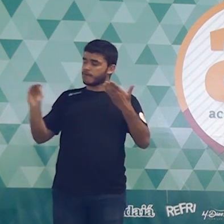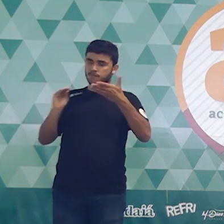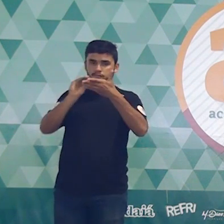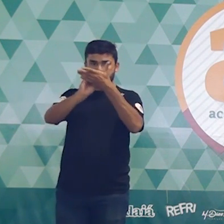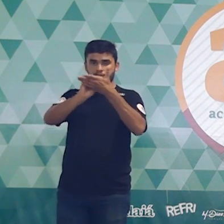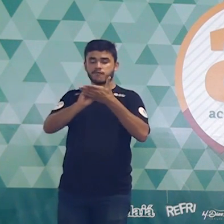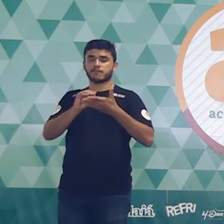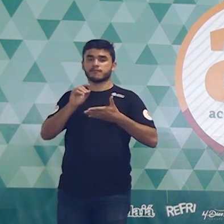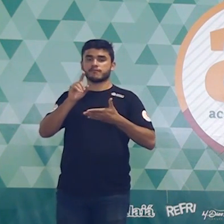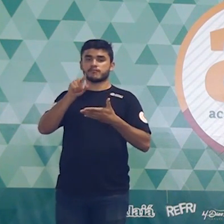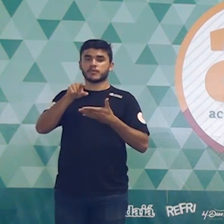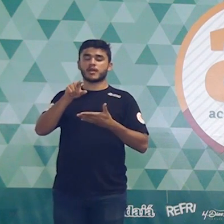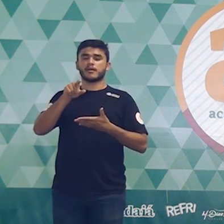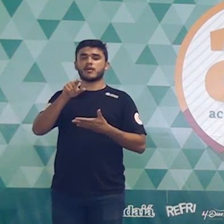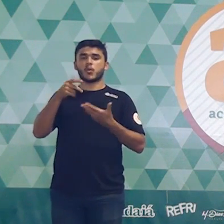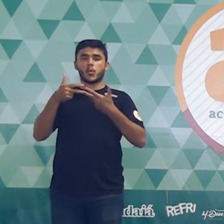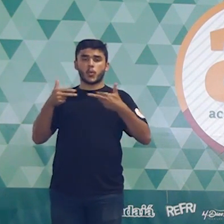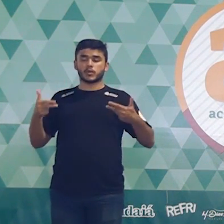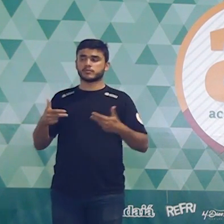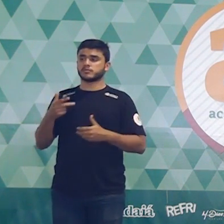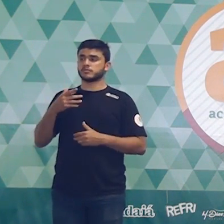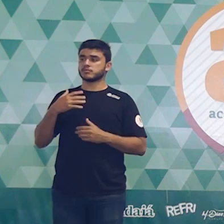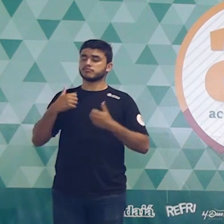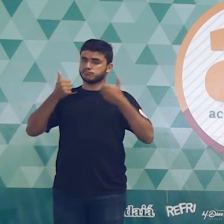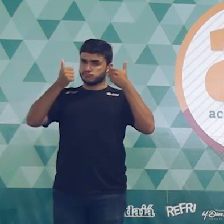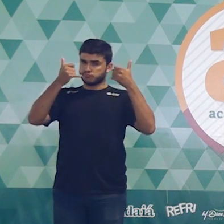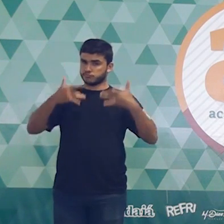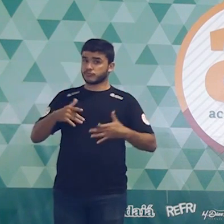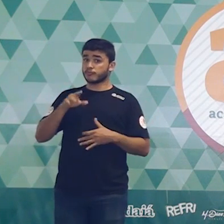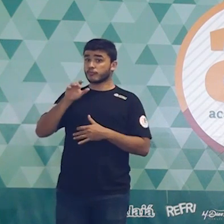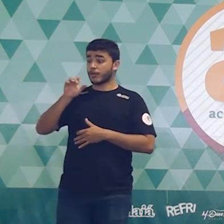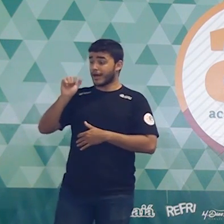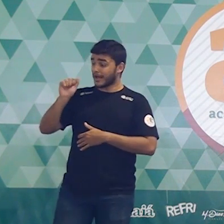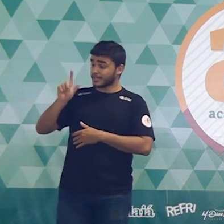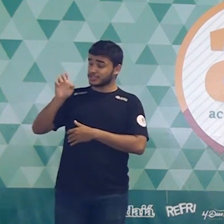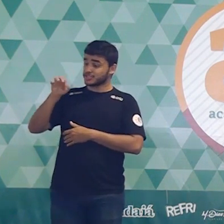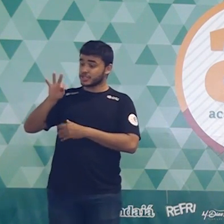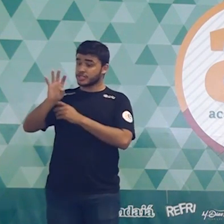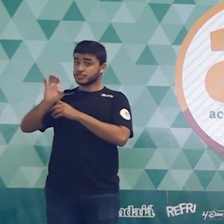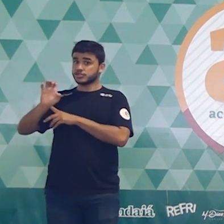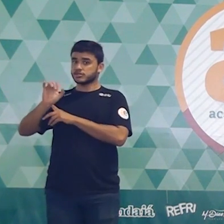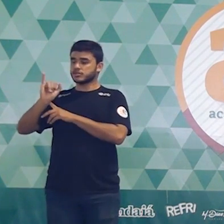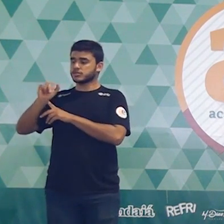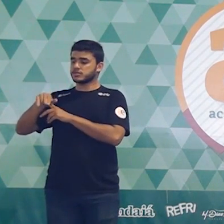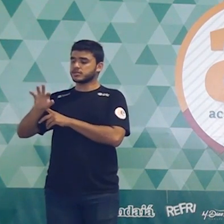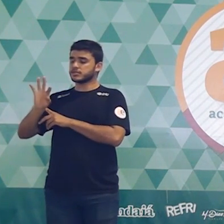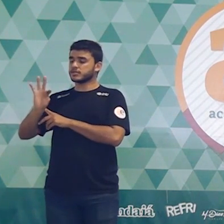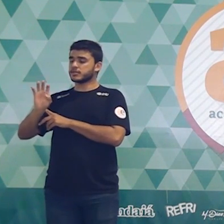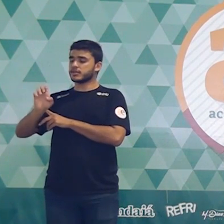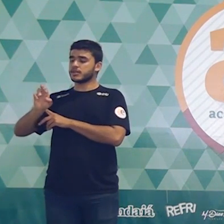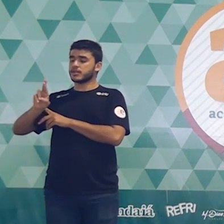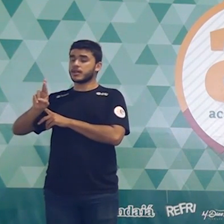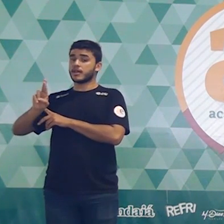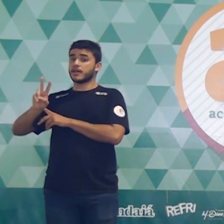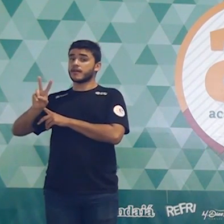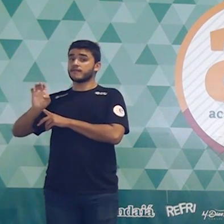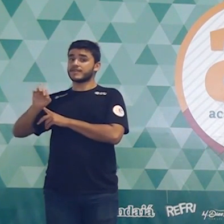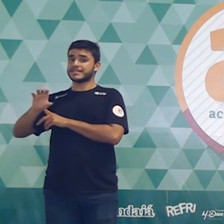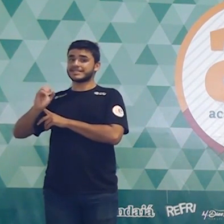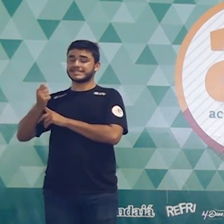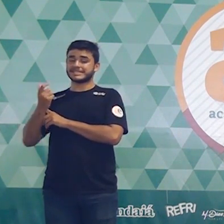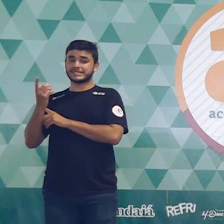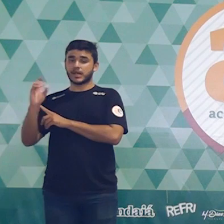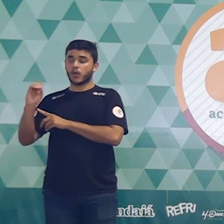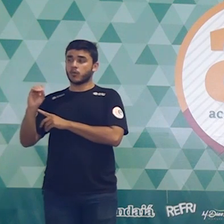Informações: todo agente interventivo, vou explicar tudo. Todo agente interventivo, ele vai ter que vir acompanhado de 4 informações. Quais